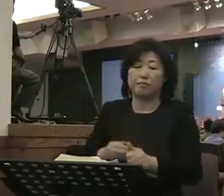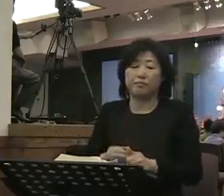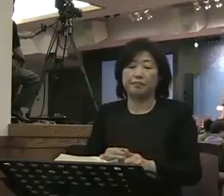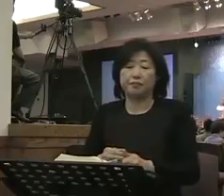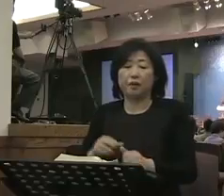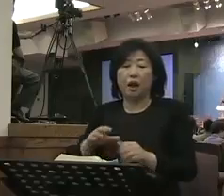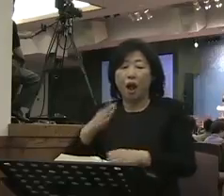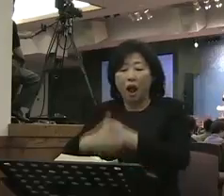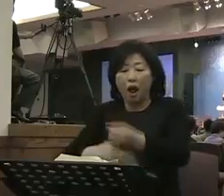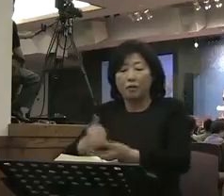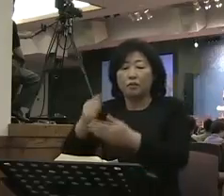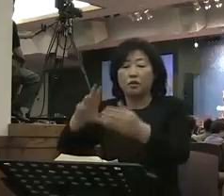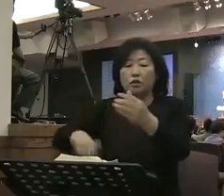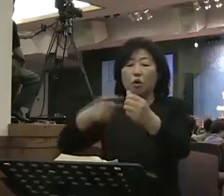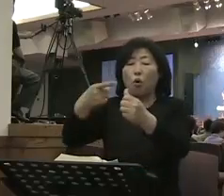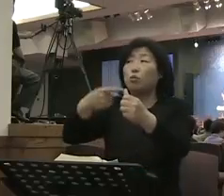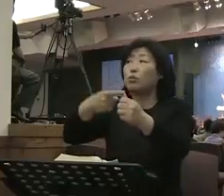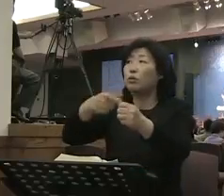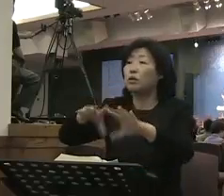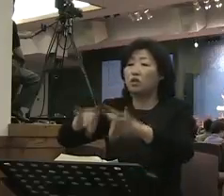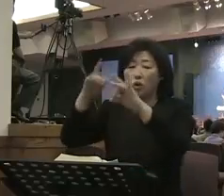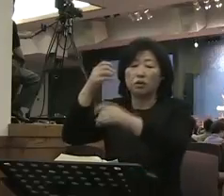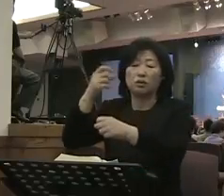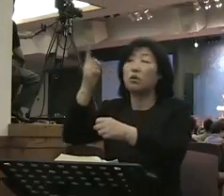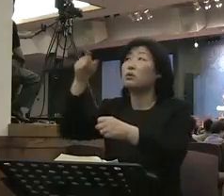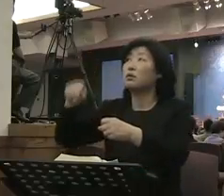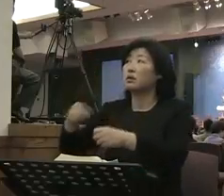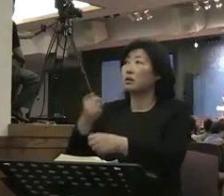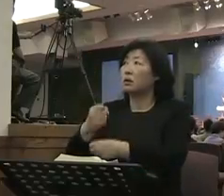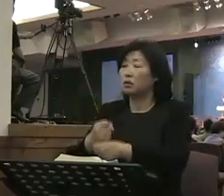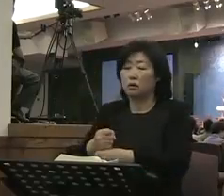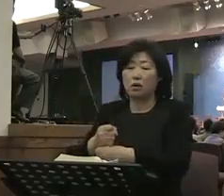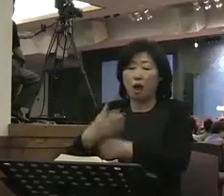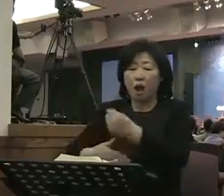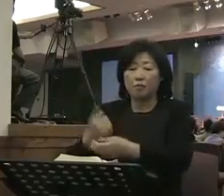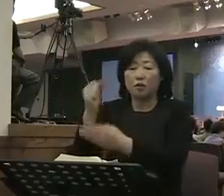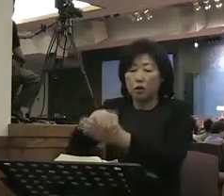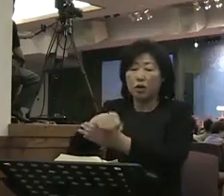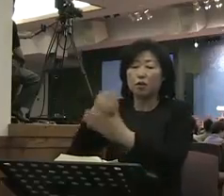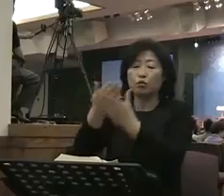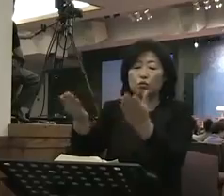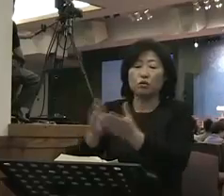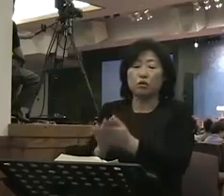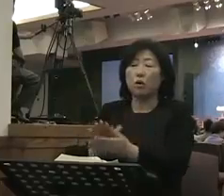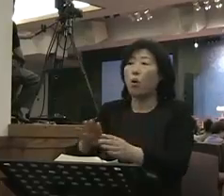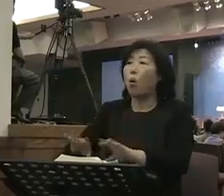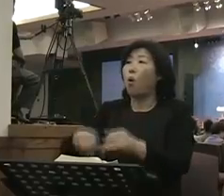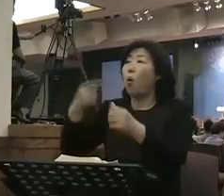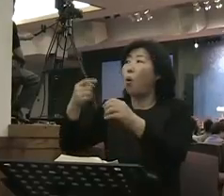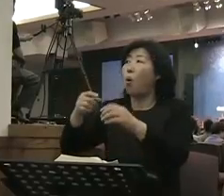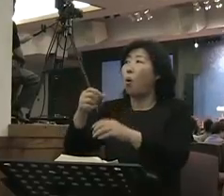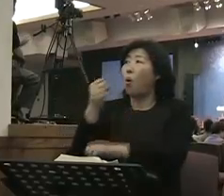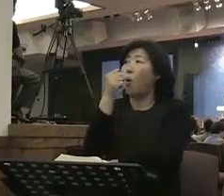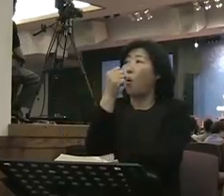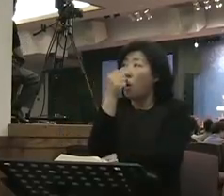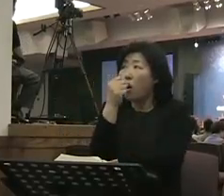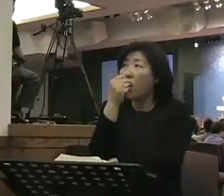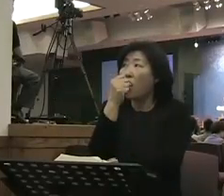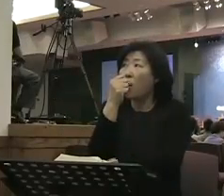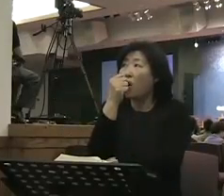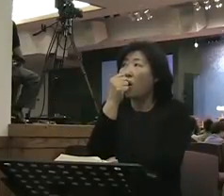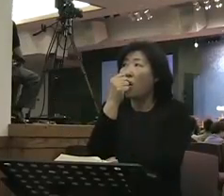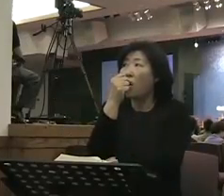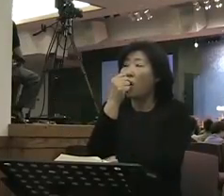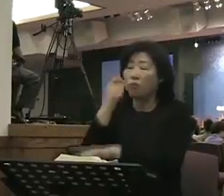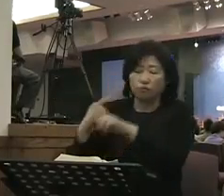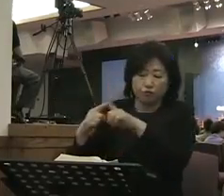하나님께서 처음부터 천지를 창조하시고 하나님께서 허락하여 주신 하나님의 원칙을 무시하며 깨트리는